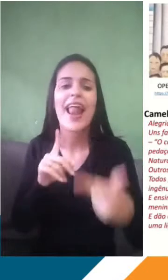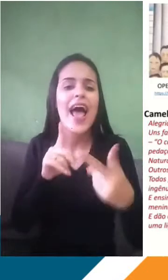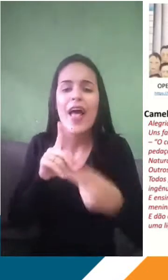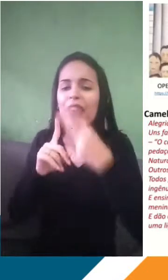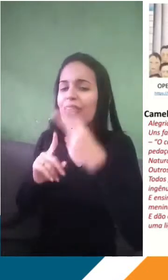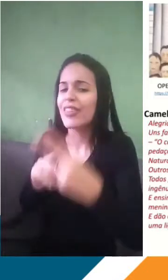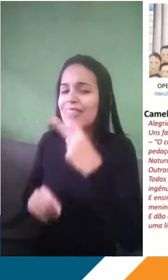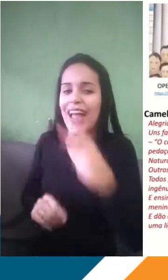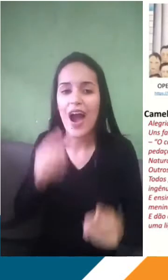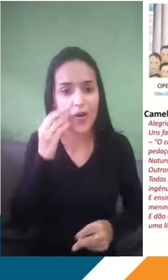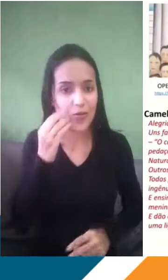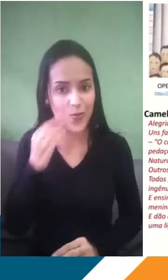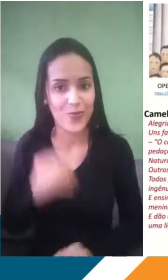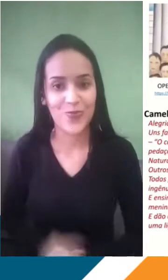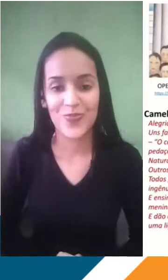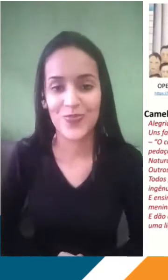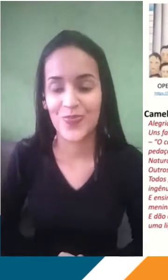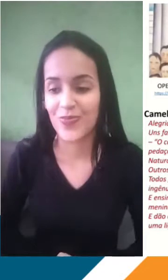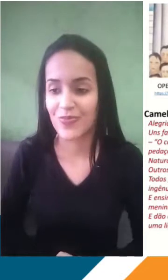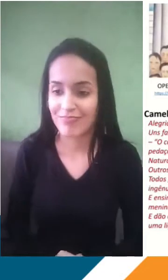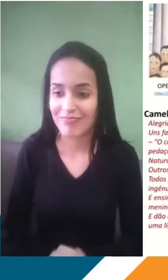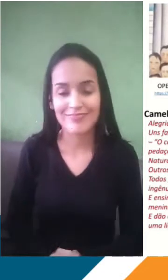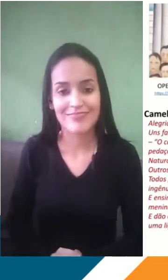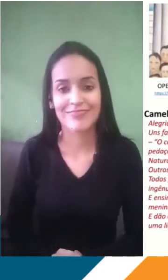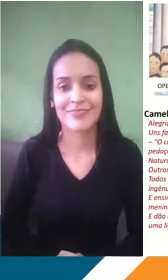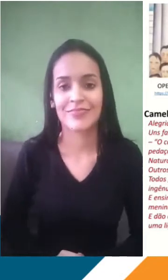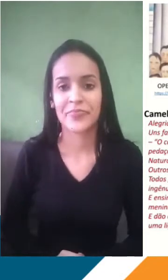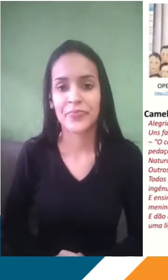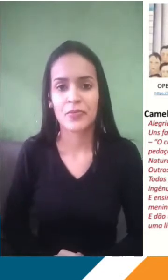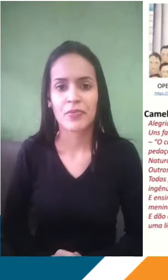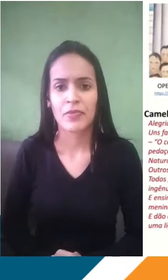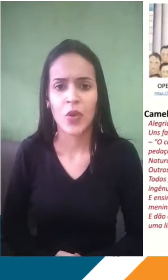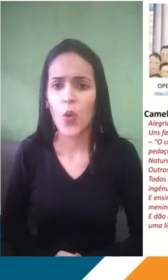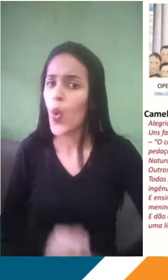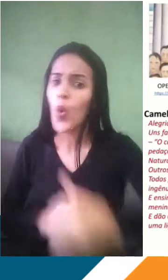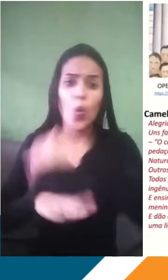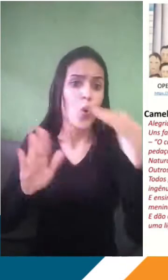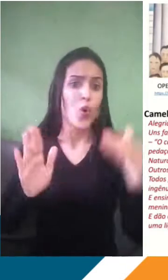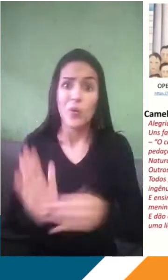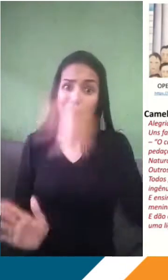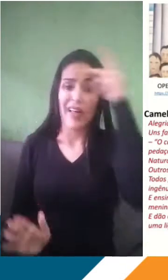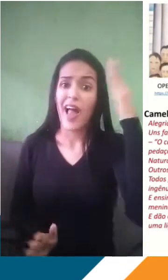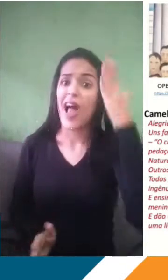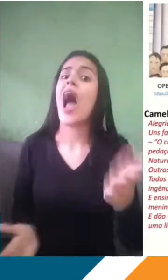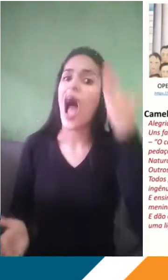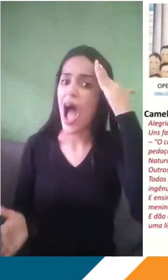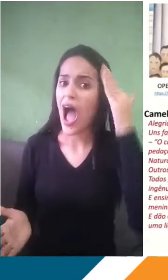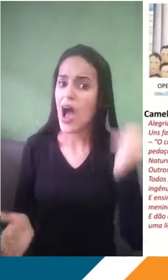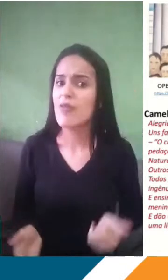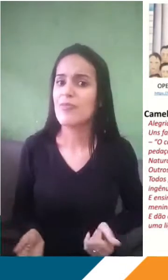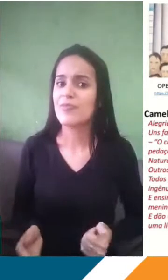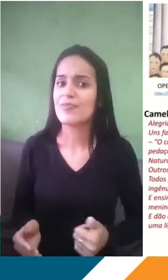porém, sabem mexer nos cordéis, como o tino ingênuo de demiurgos de inutilidades, e ensinam no tumulto das